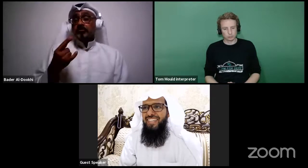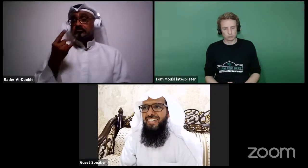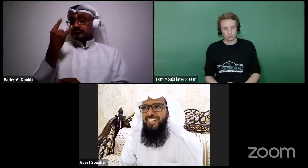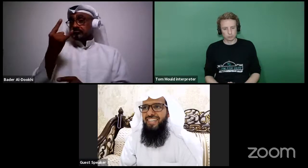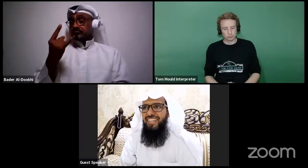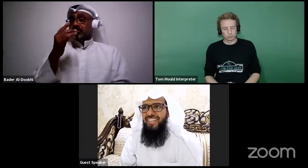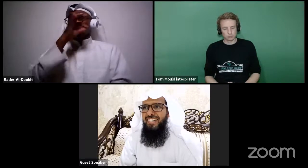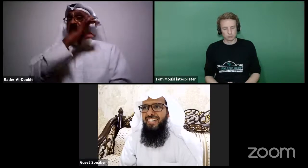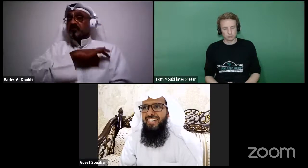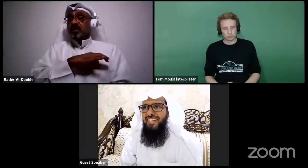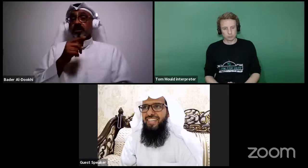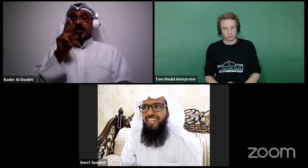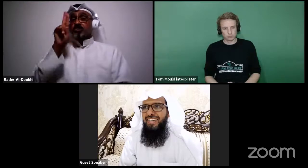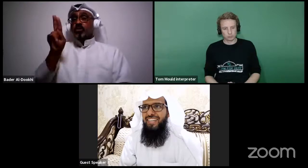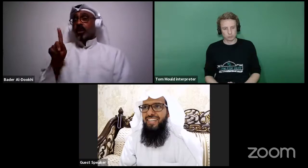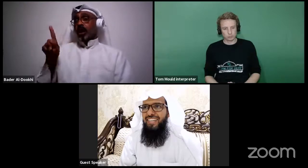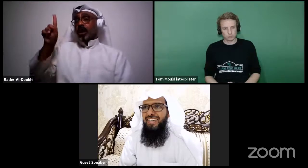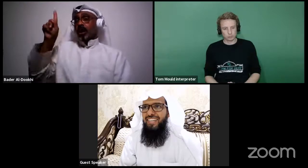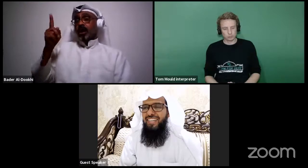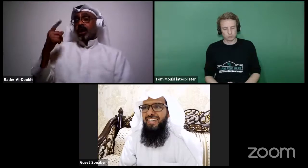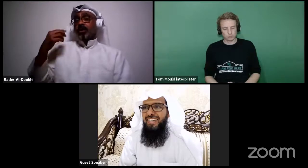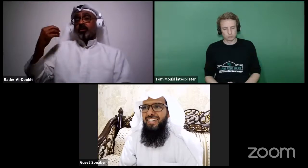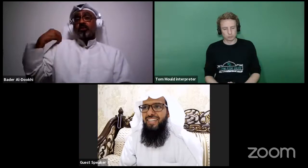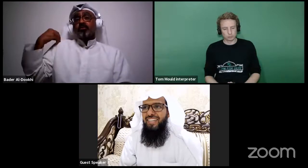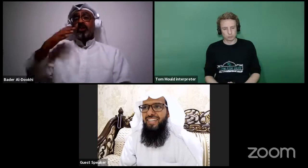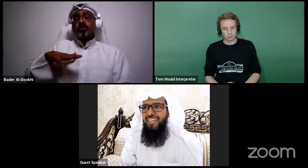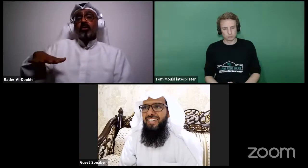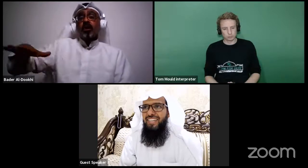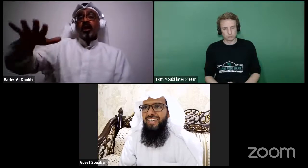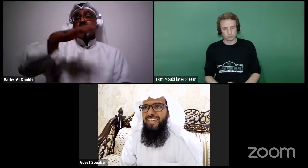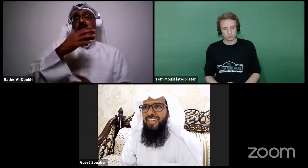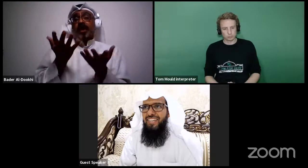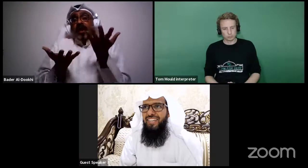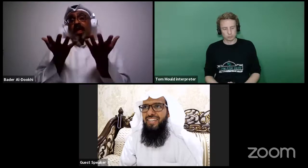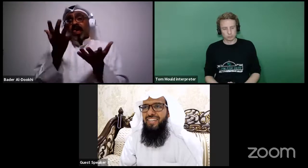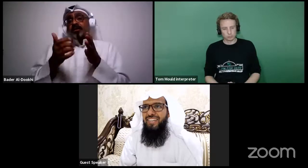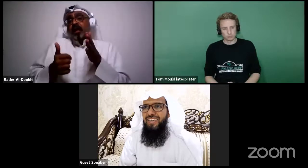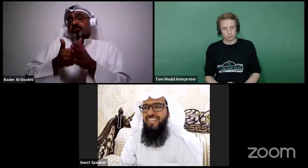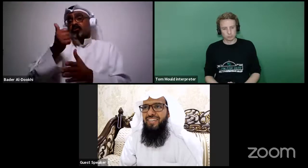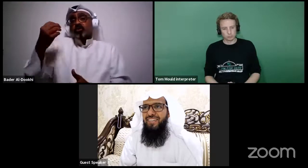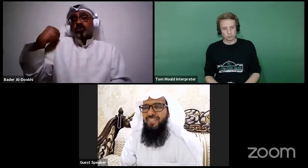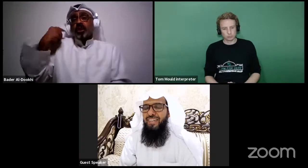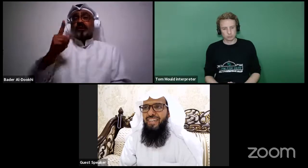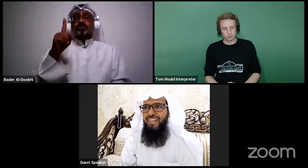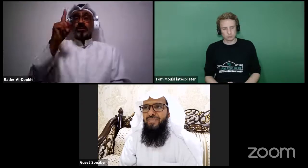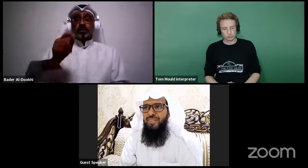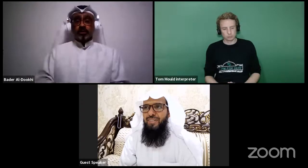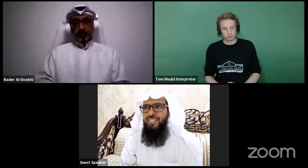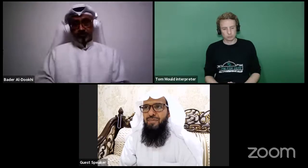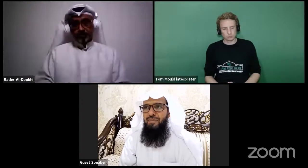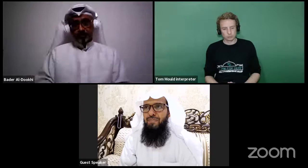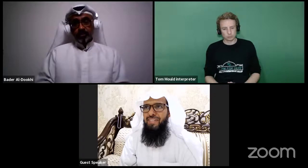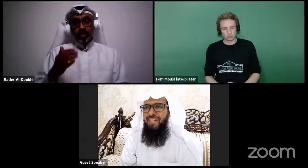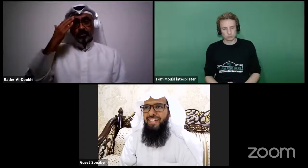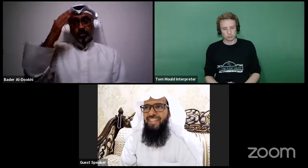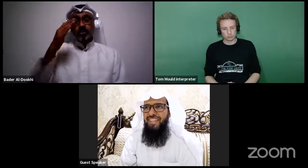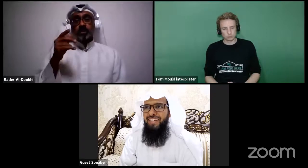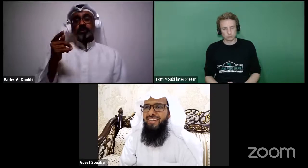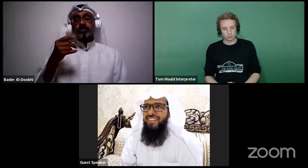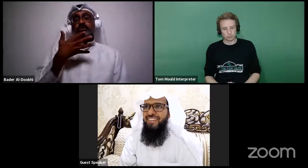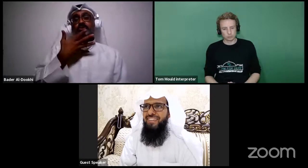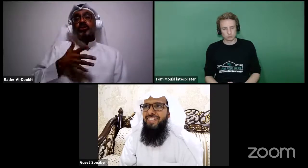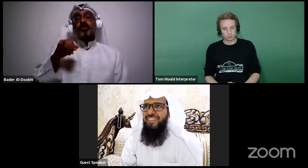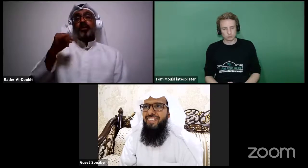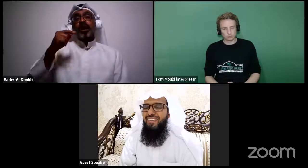النافعة، ونسأل الله عز وجل ينفعنا جميعا بها ويثقل بها موازين حسناتكم يوم القيامة. آمين. وإياكم. شكرا شيخ محمد، جزاك الله